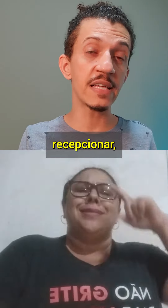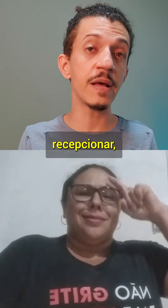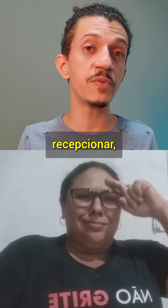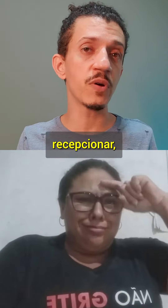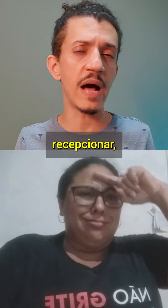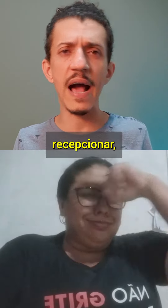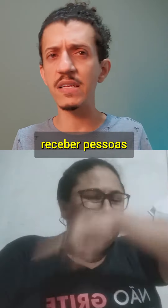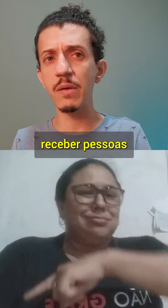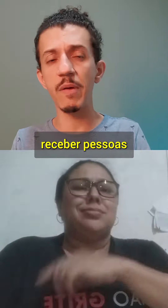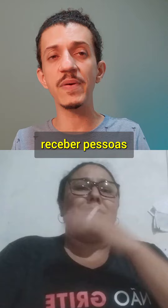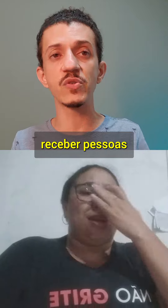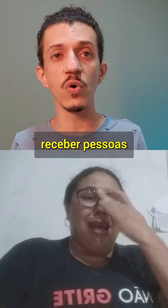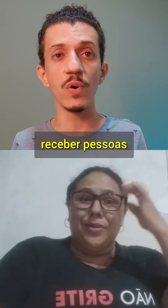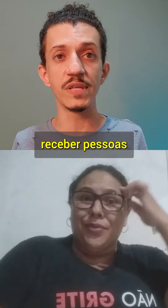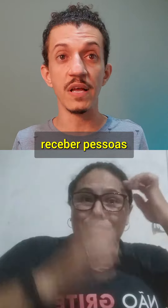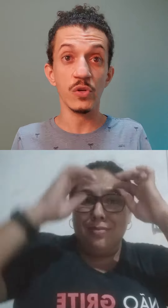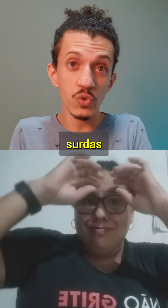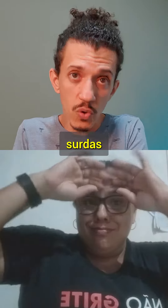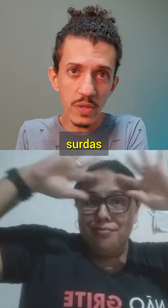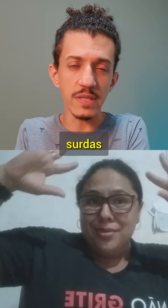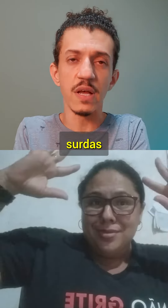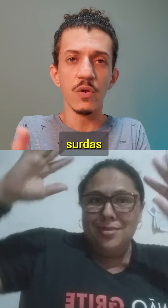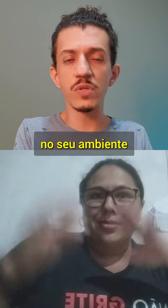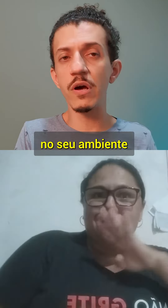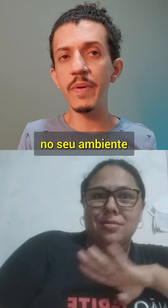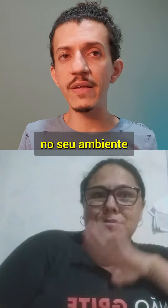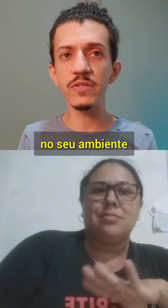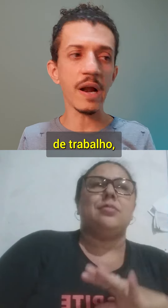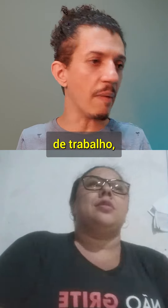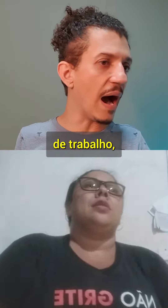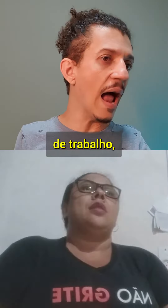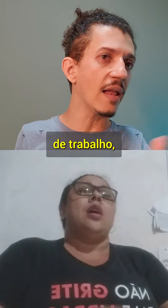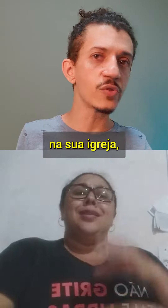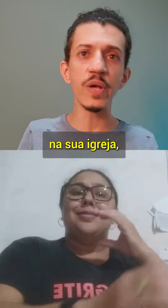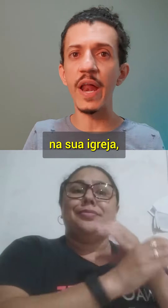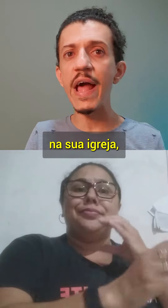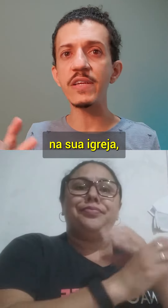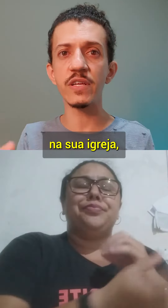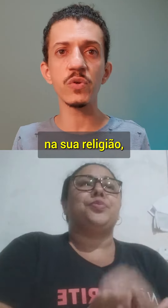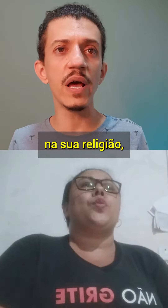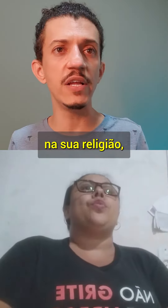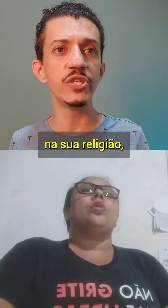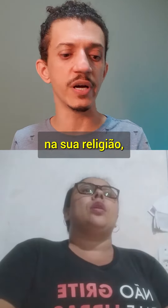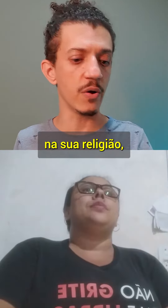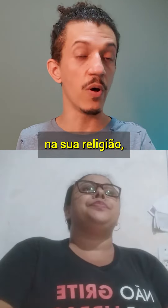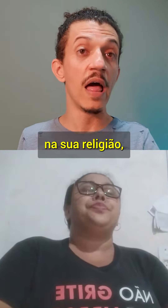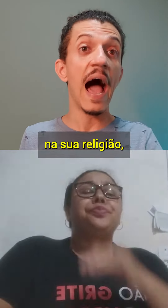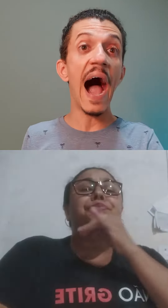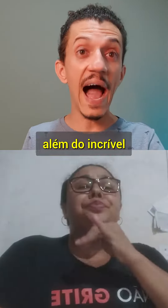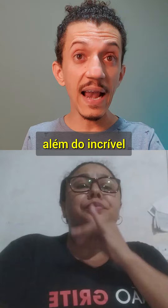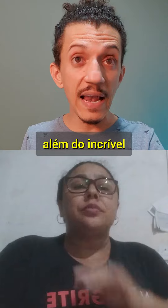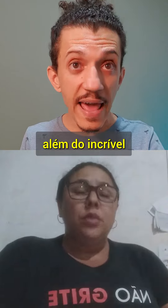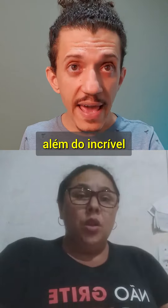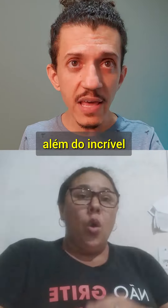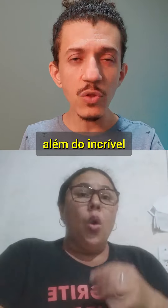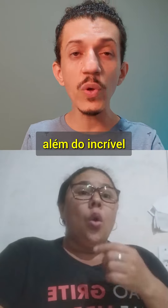recepcionar, receber pessoas surdas no seu ambiente de trabalho, na sua igreja, na sua religião, além do